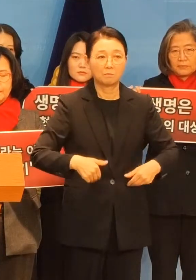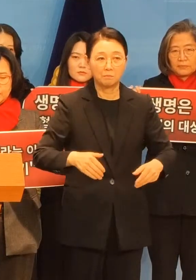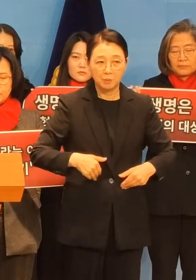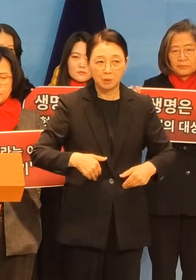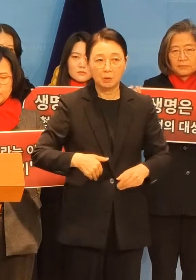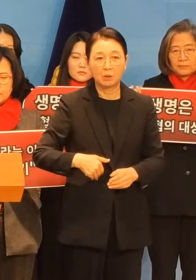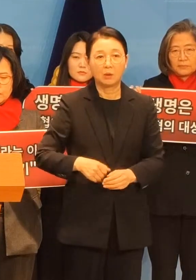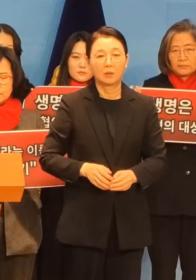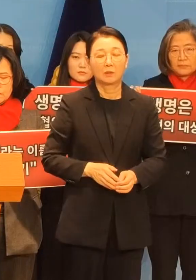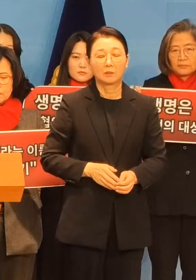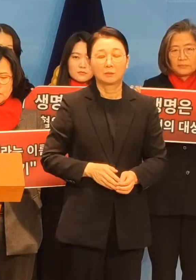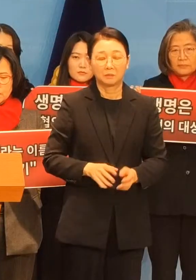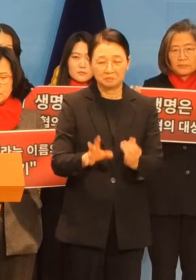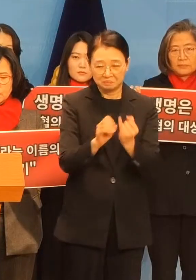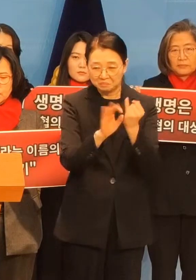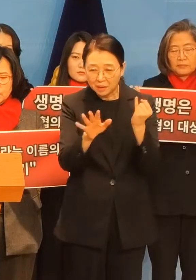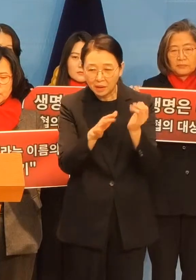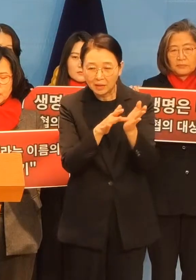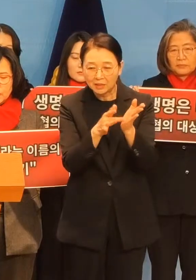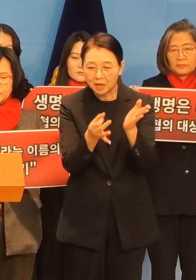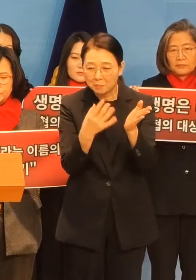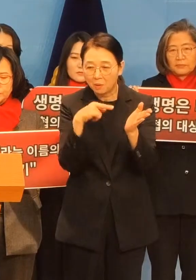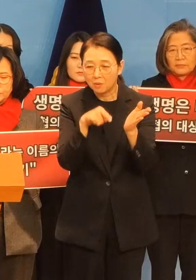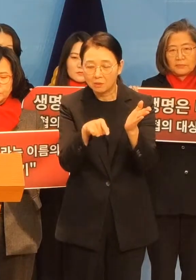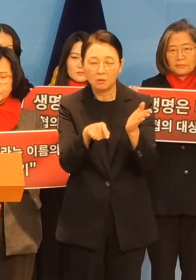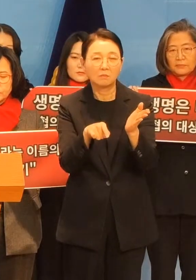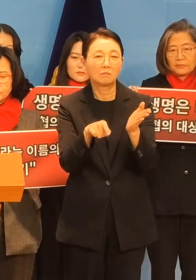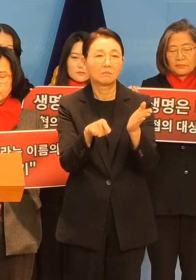인공임신 중절 약물 도입 즉각 중단하라.